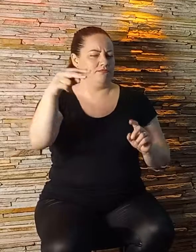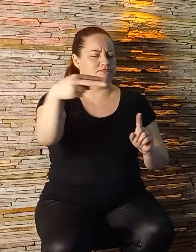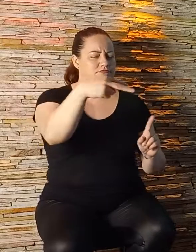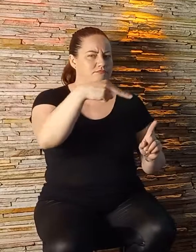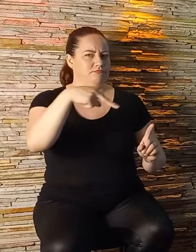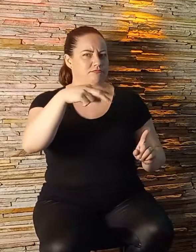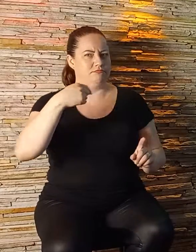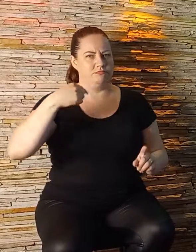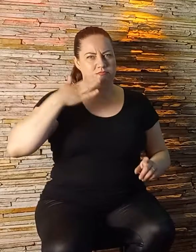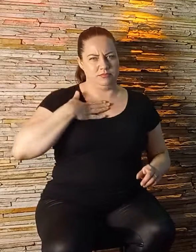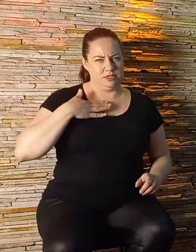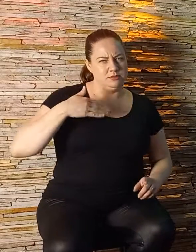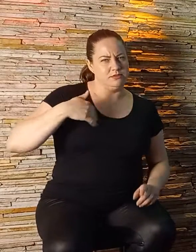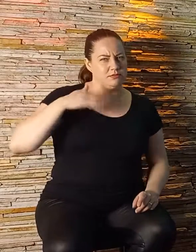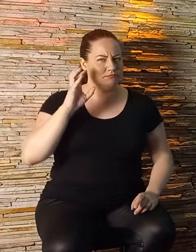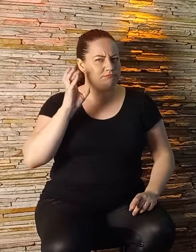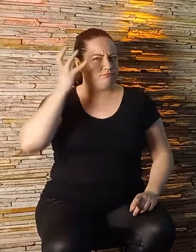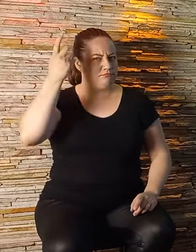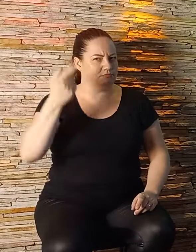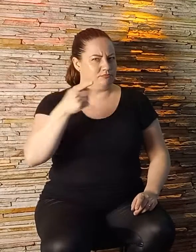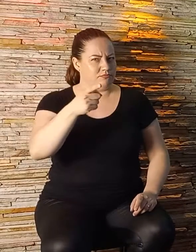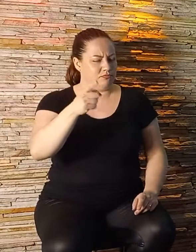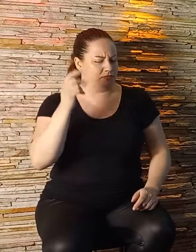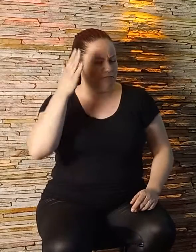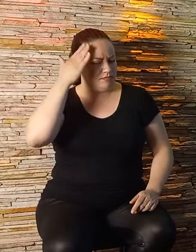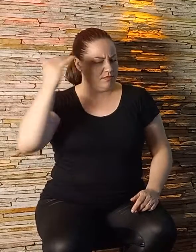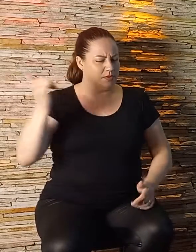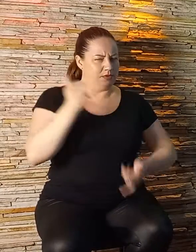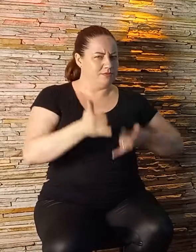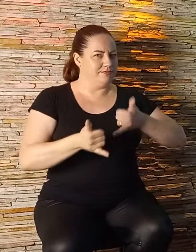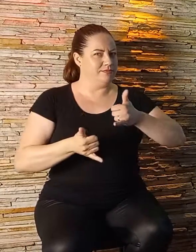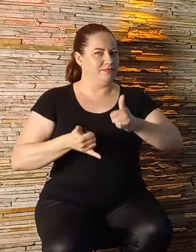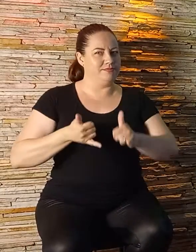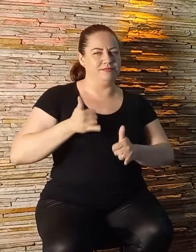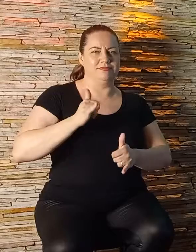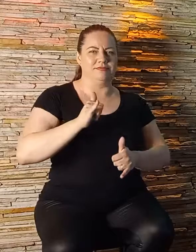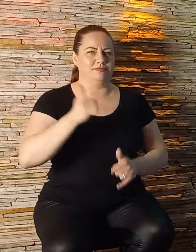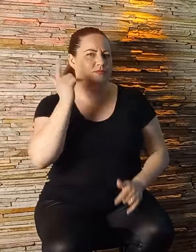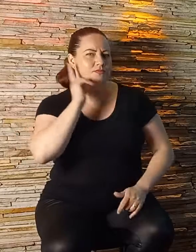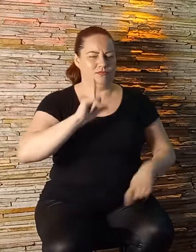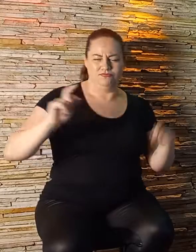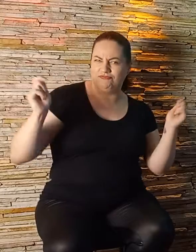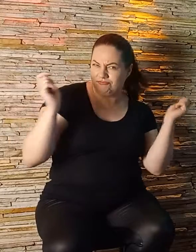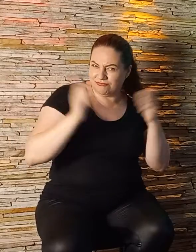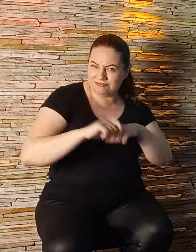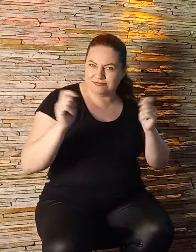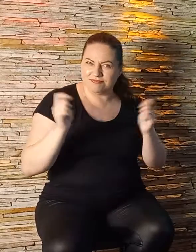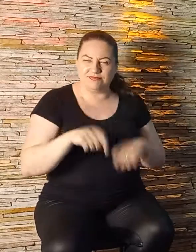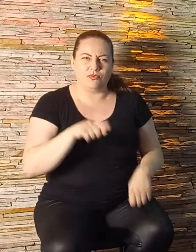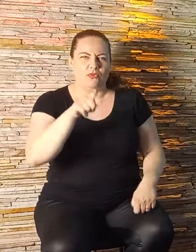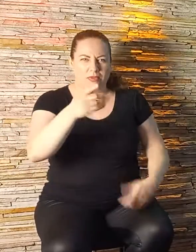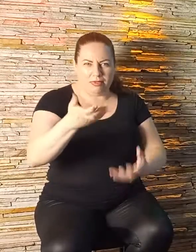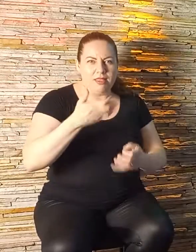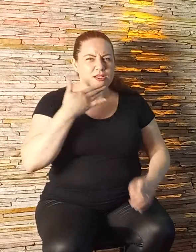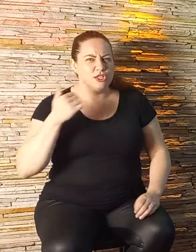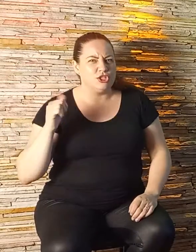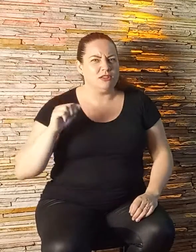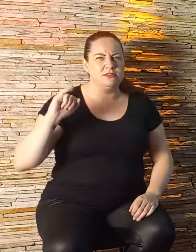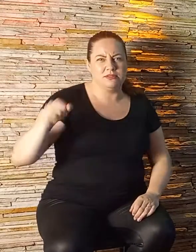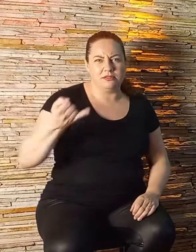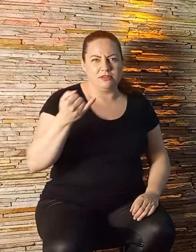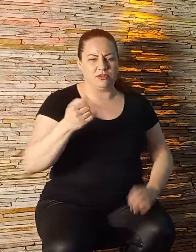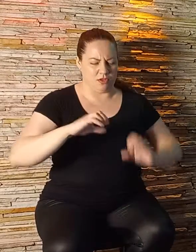eu posso de furacão chega no talento na elegância para te condição se quiser uma